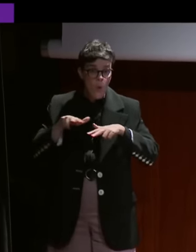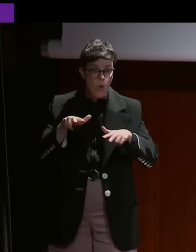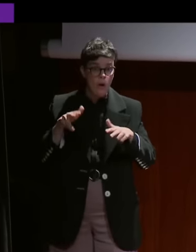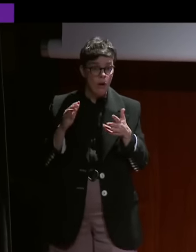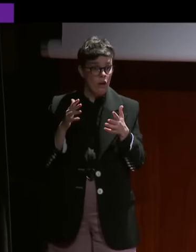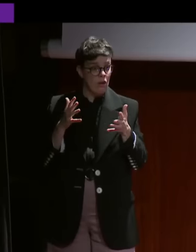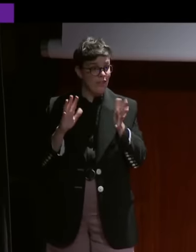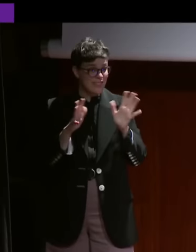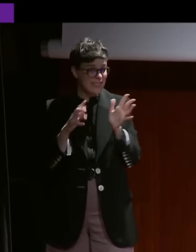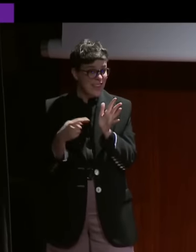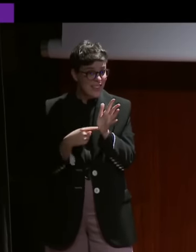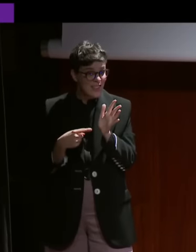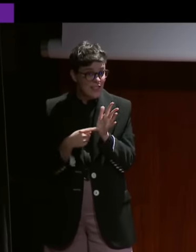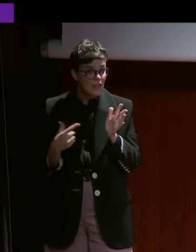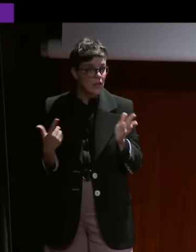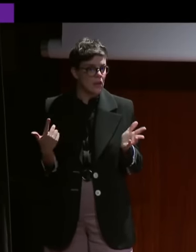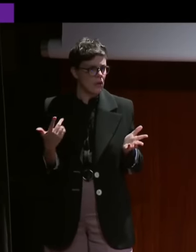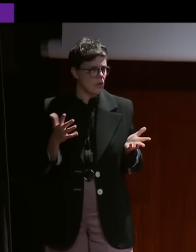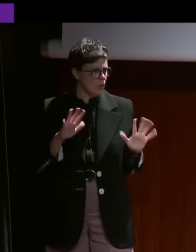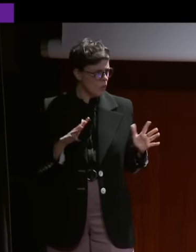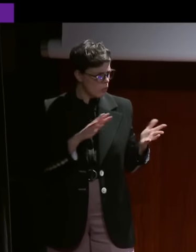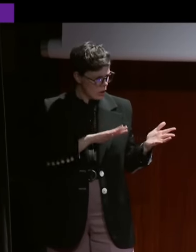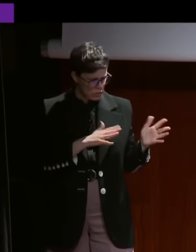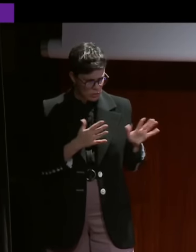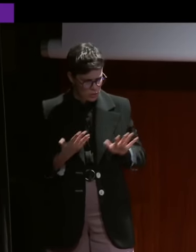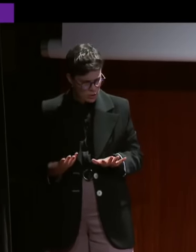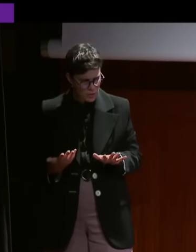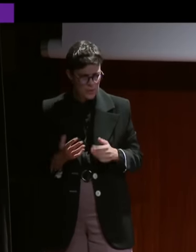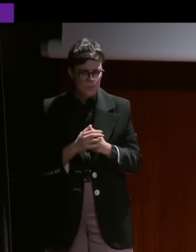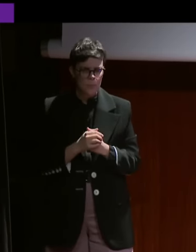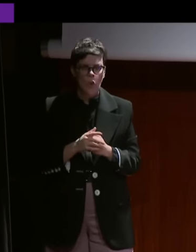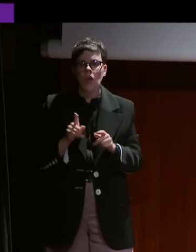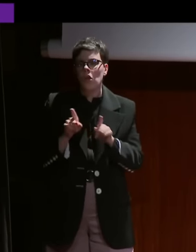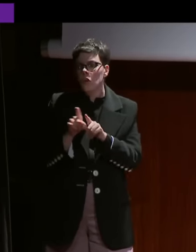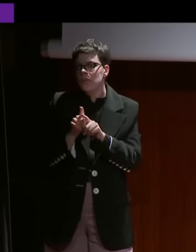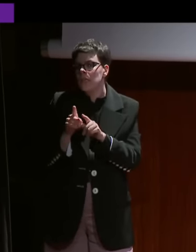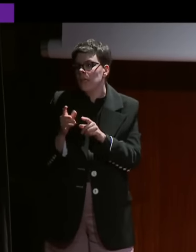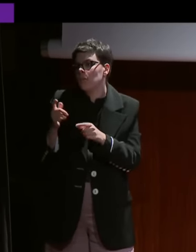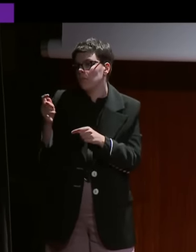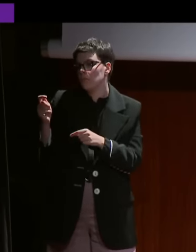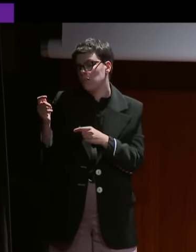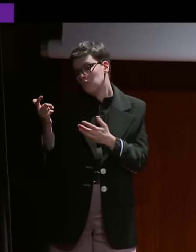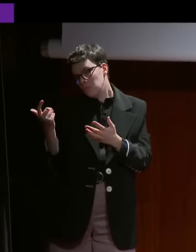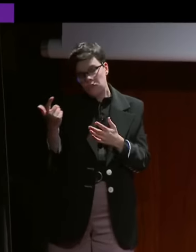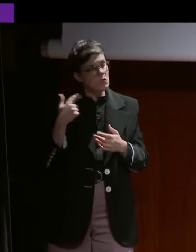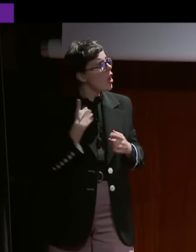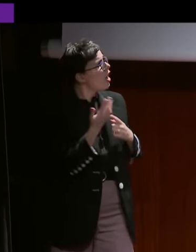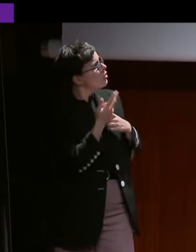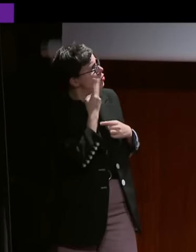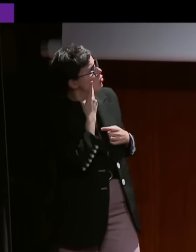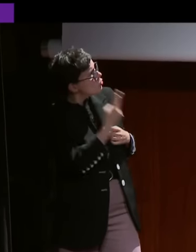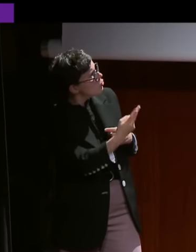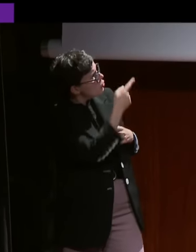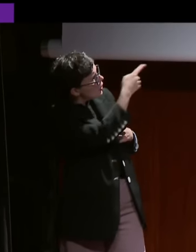c'est dans mon travail, j'utilise souvent la vidéo, la langue des signes, et je me suis dit, mais comment arriver à